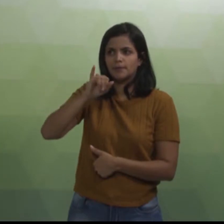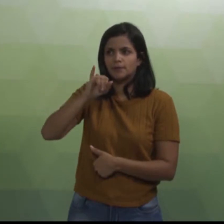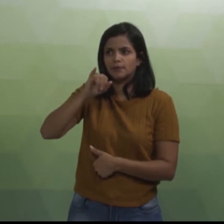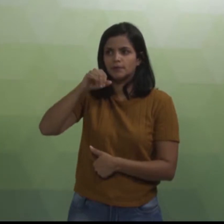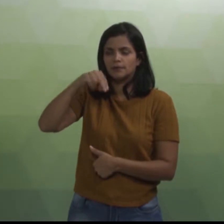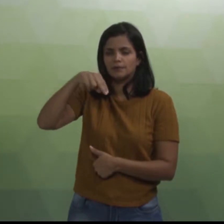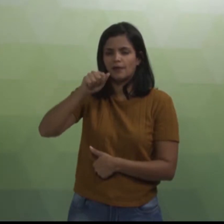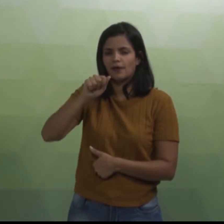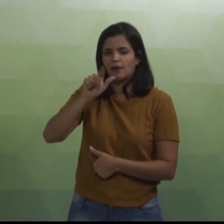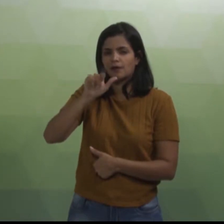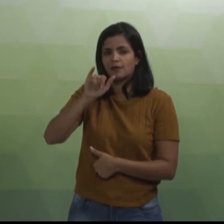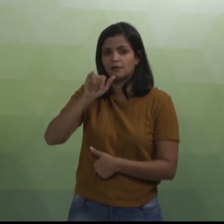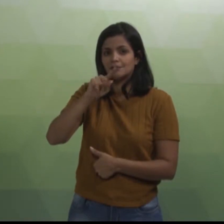Primeiro,